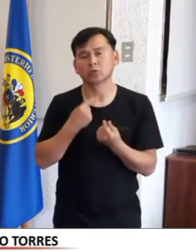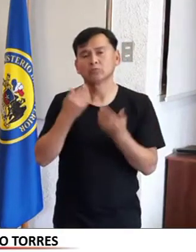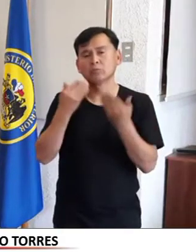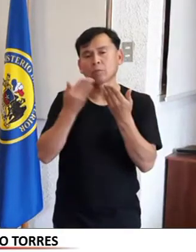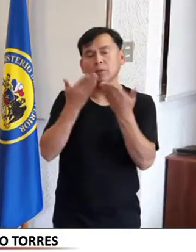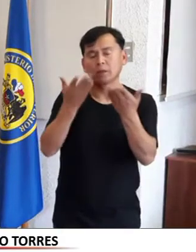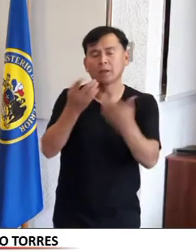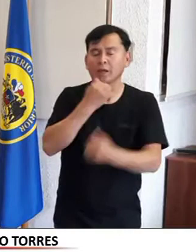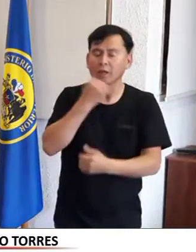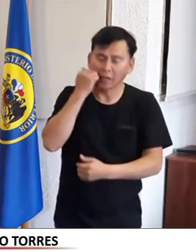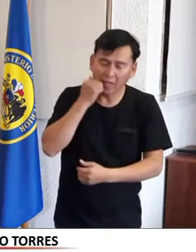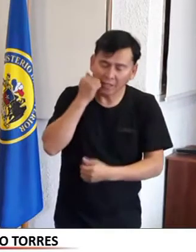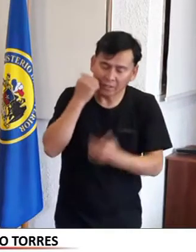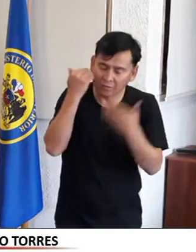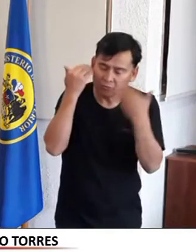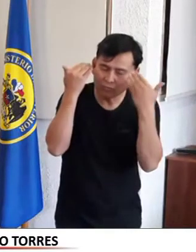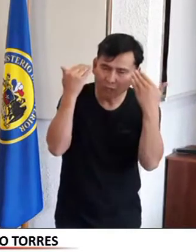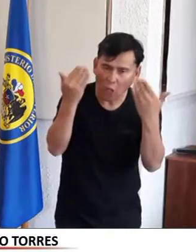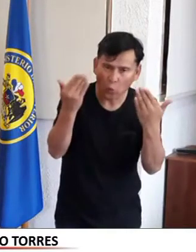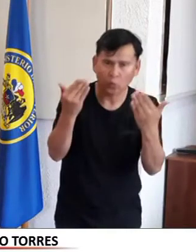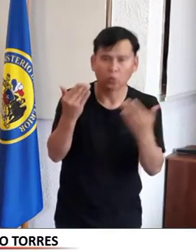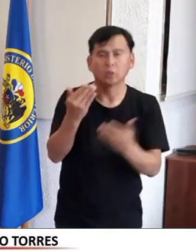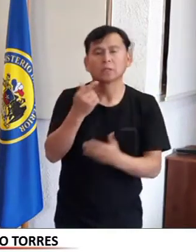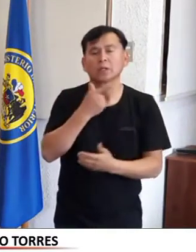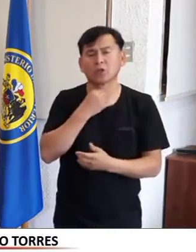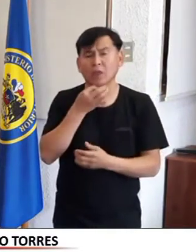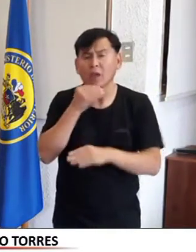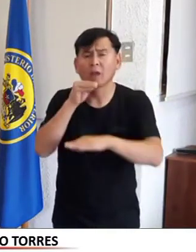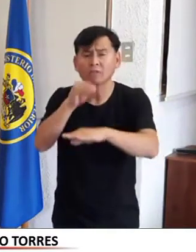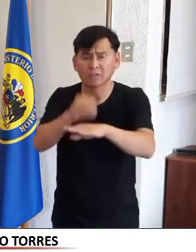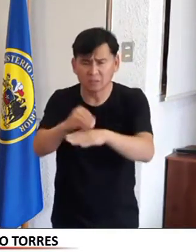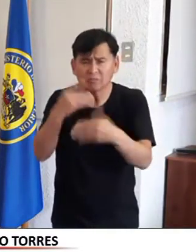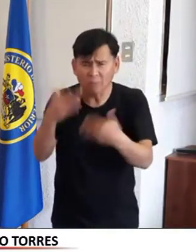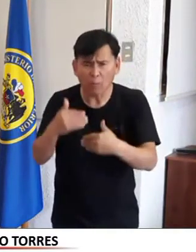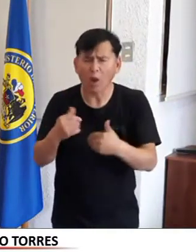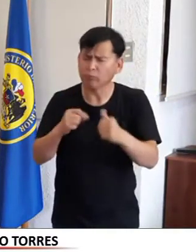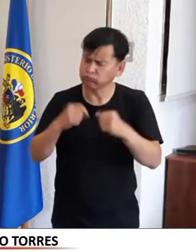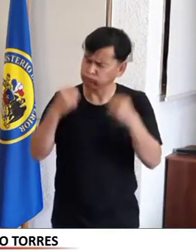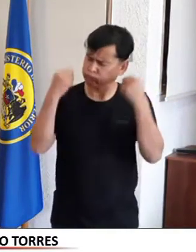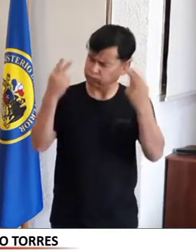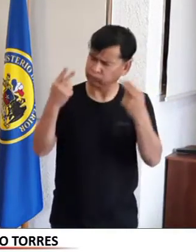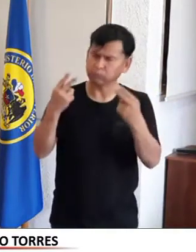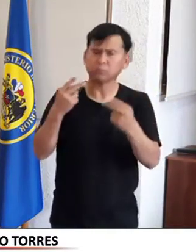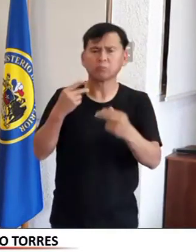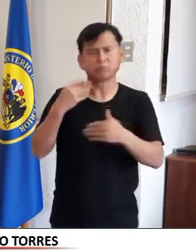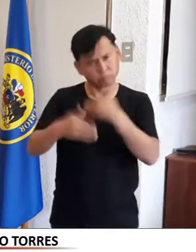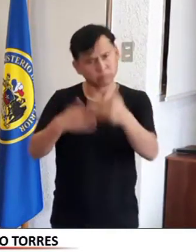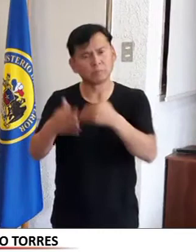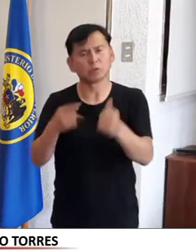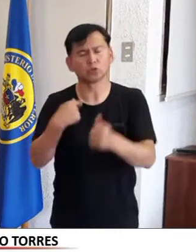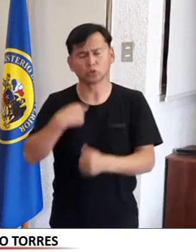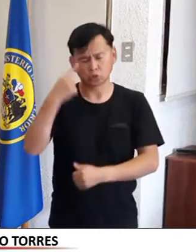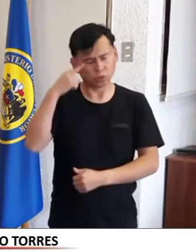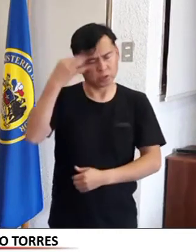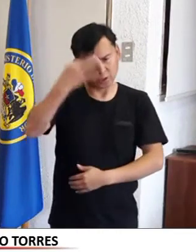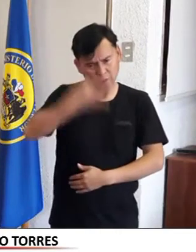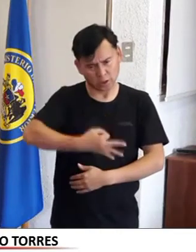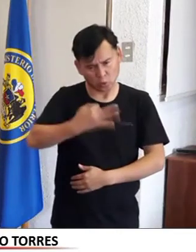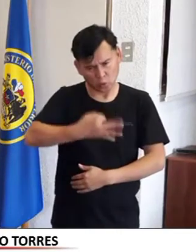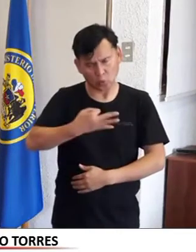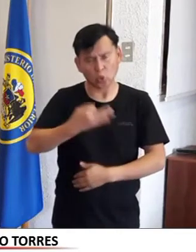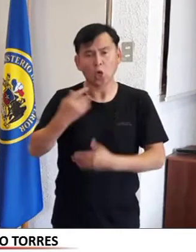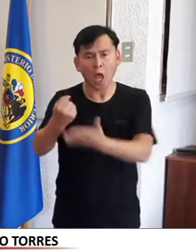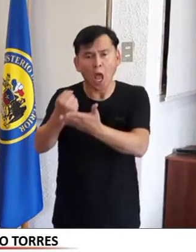enviarles este afecto a distancia, quiero decirle que vamos a salir adelante y que estoy absolutamente convencido que con